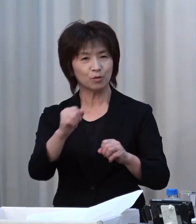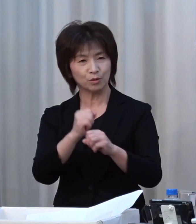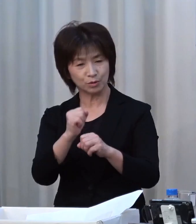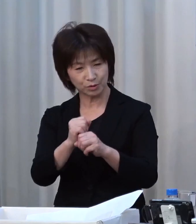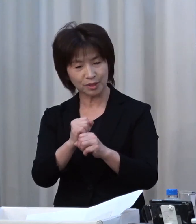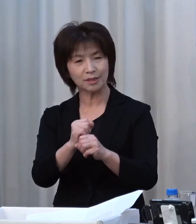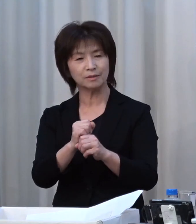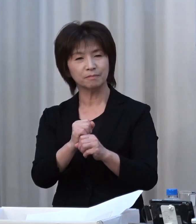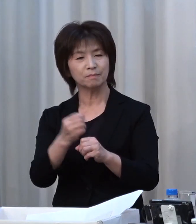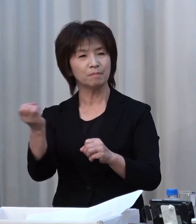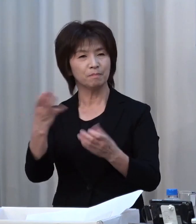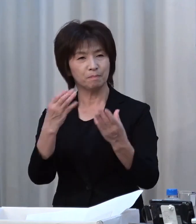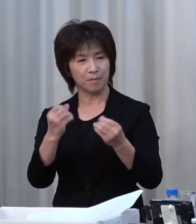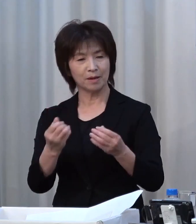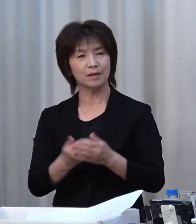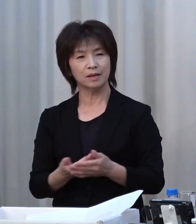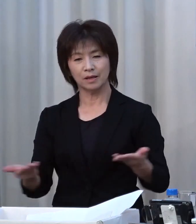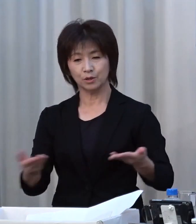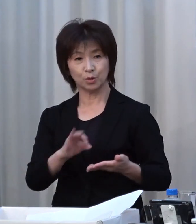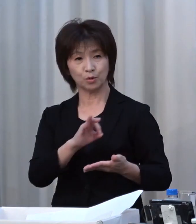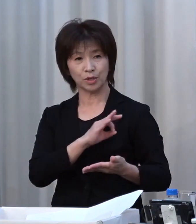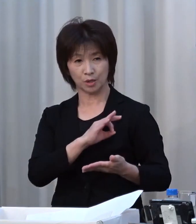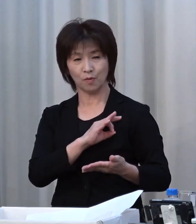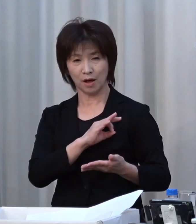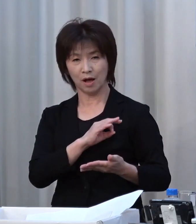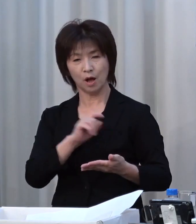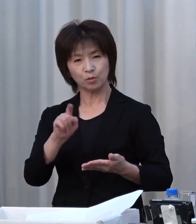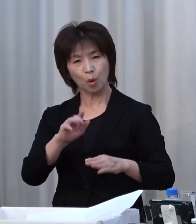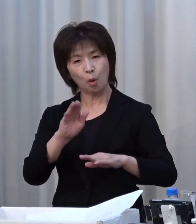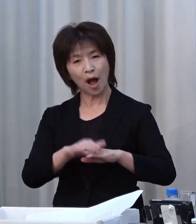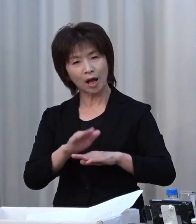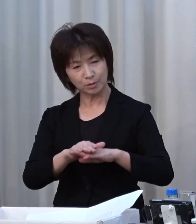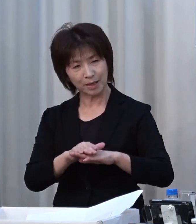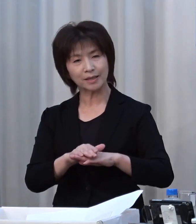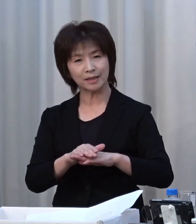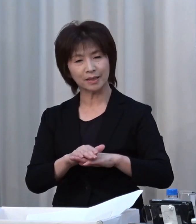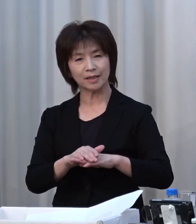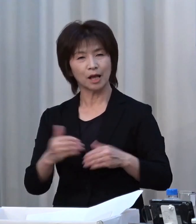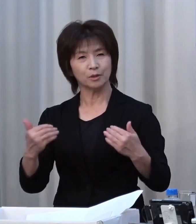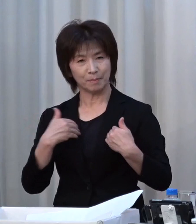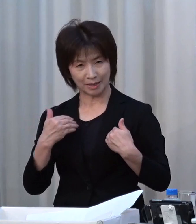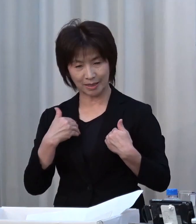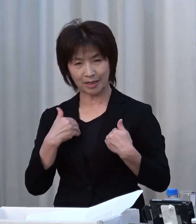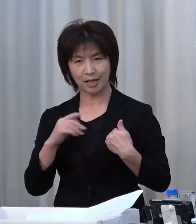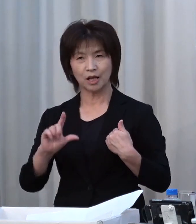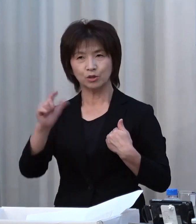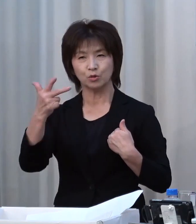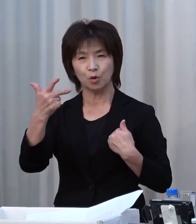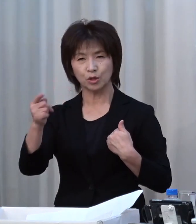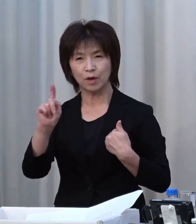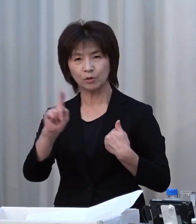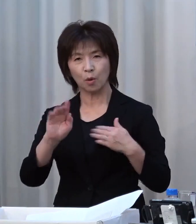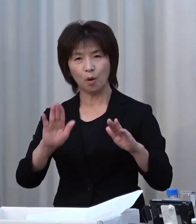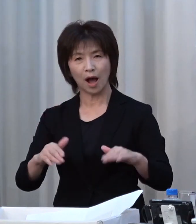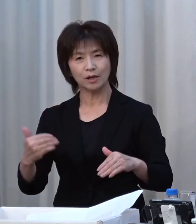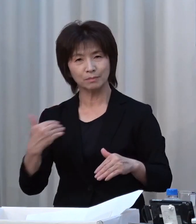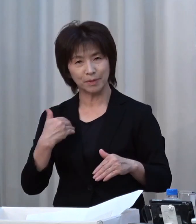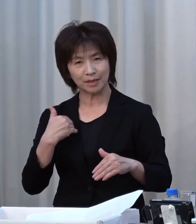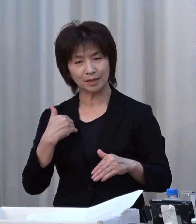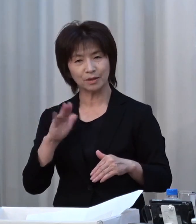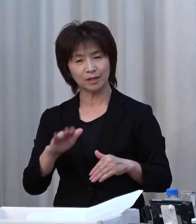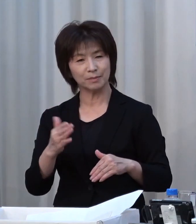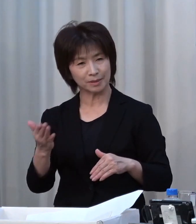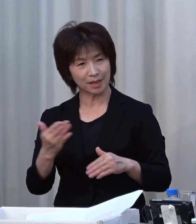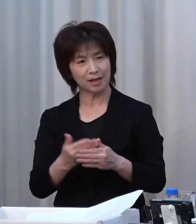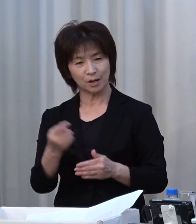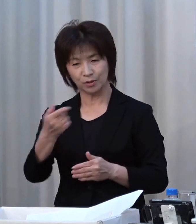これ職員はどうあるべき、もしくは上司の方はどうあるべきっていうのがございますので、もう少し